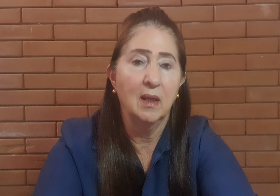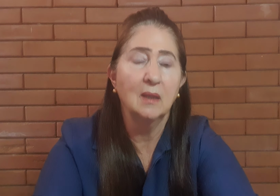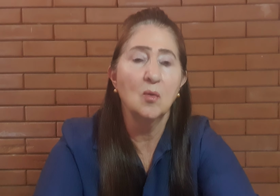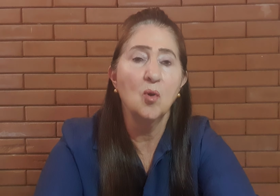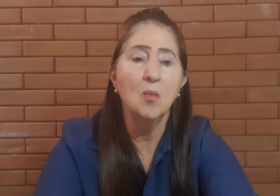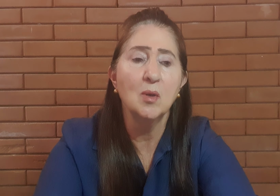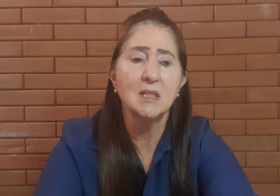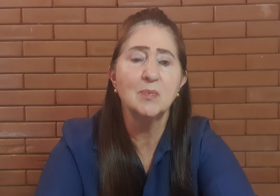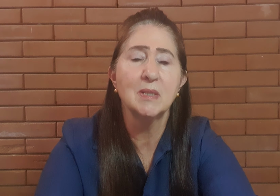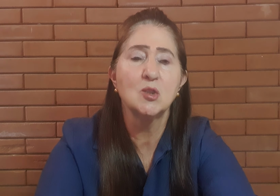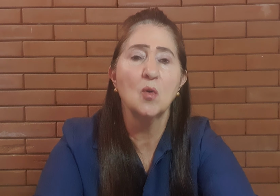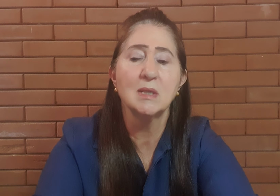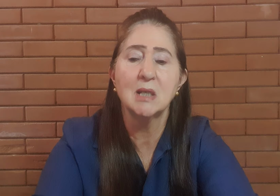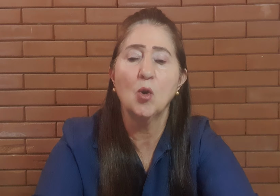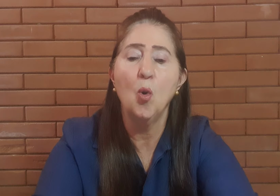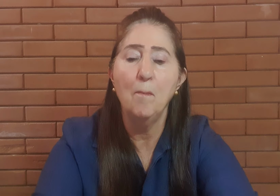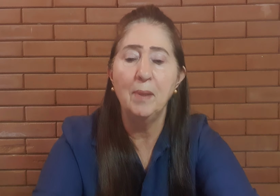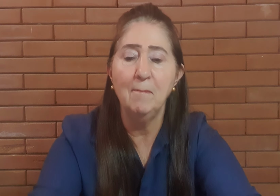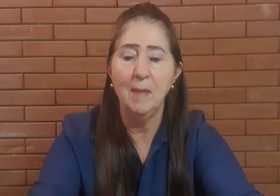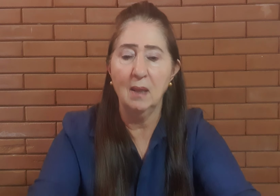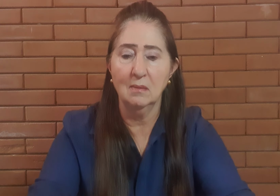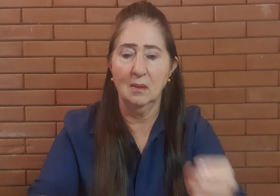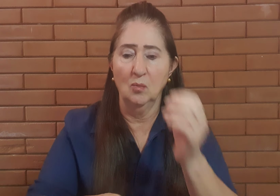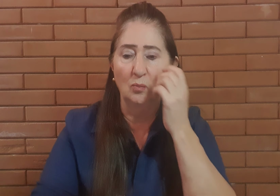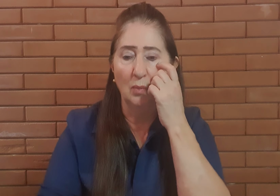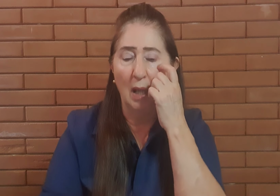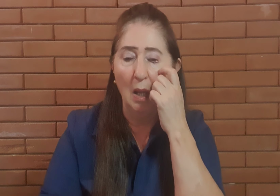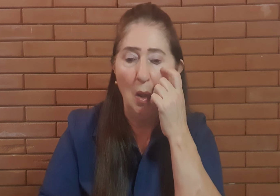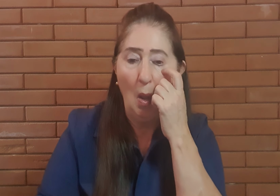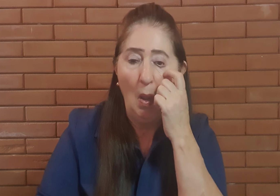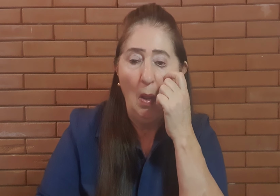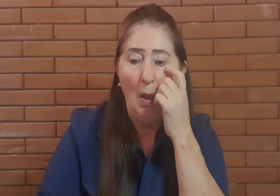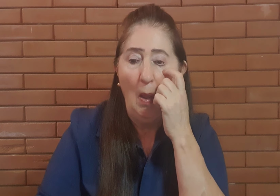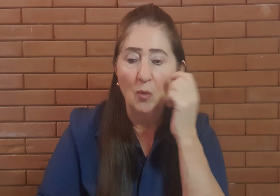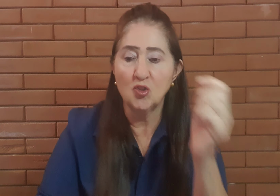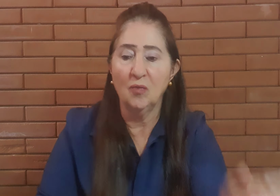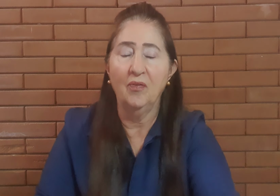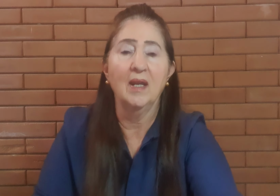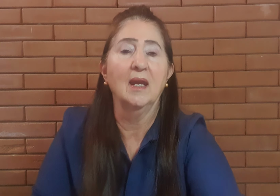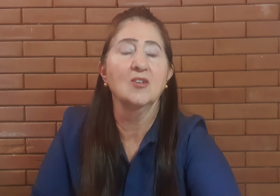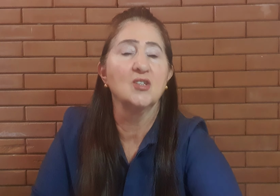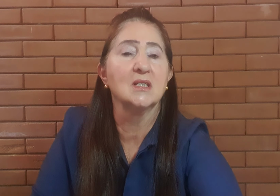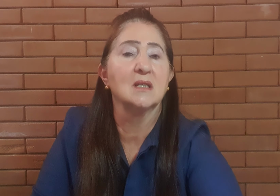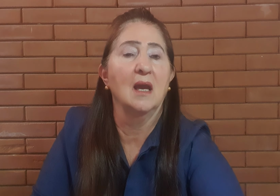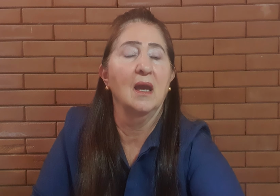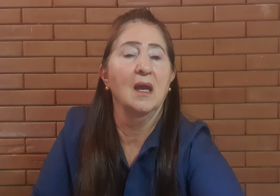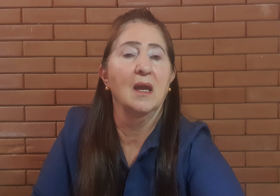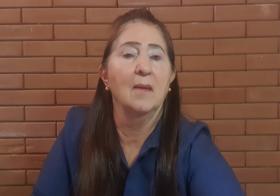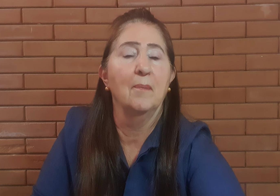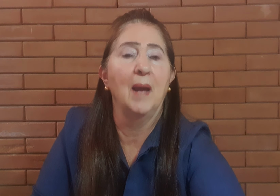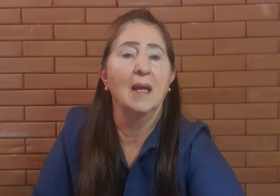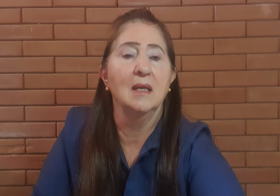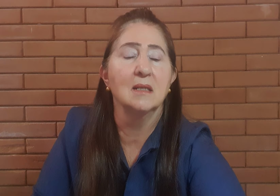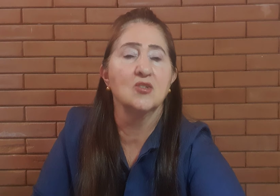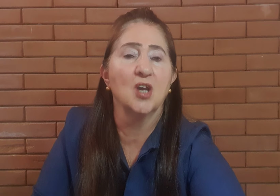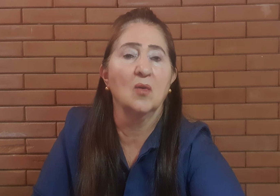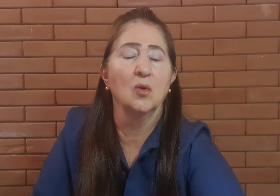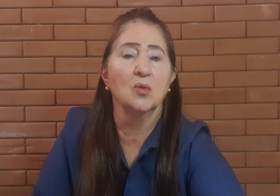Então, como que as pessoas se cumprimentam, né? Nos diferentes países, de acordo